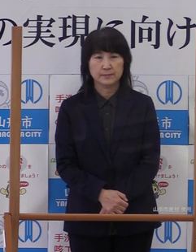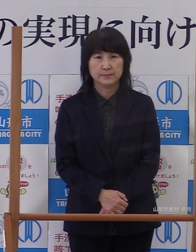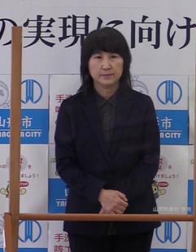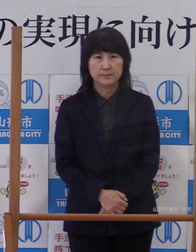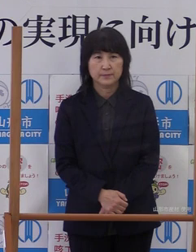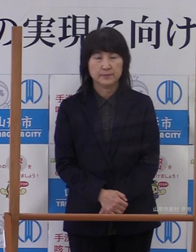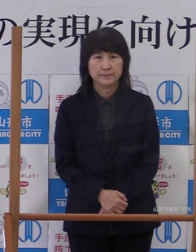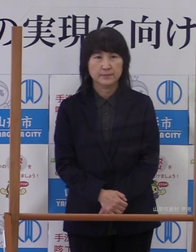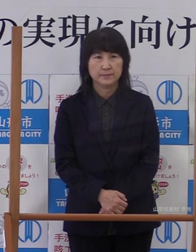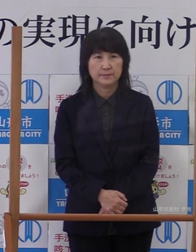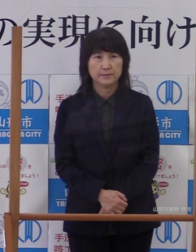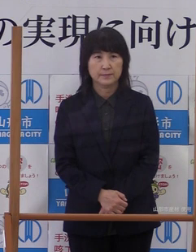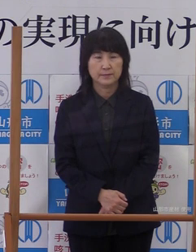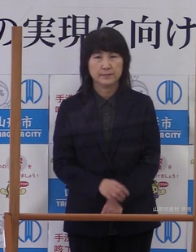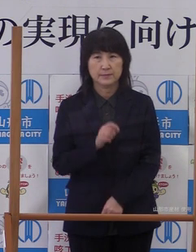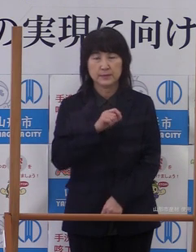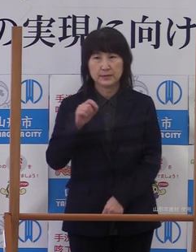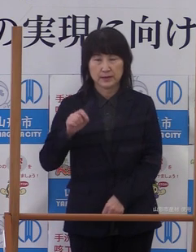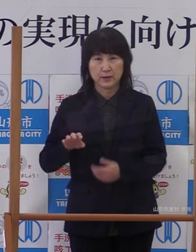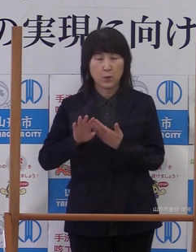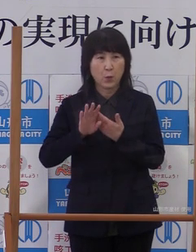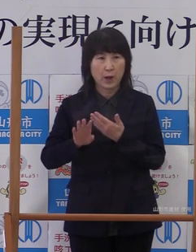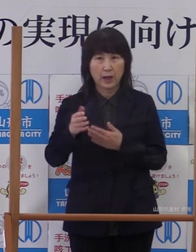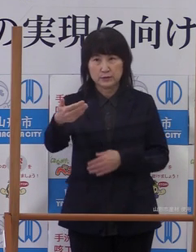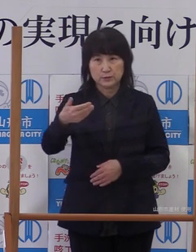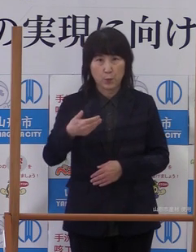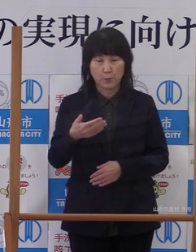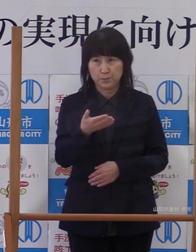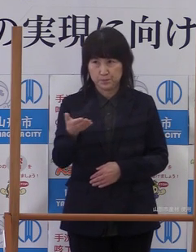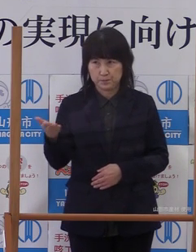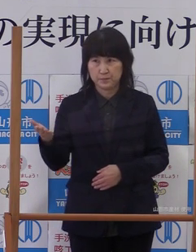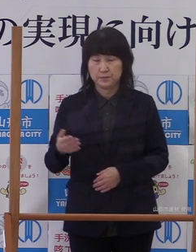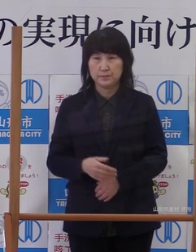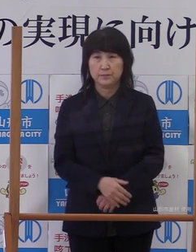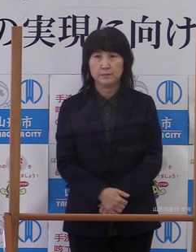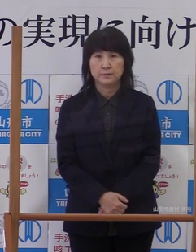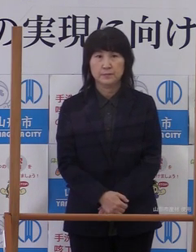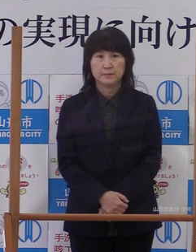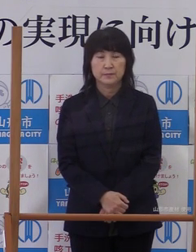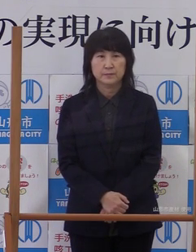よろしいでしょうか。はい、その他ございますでしょうか。